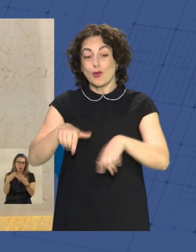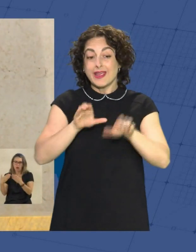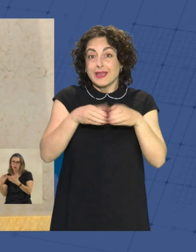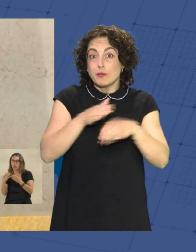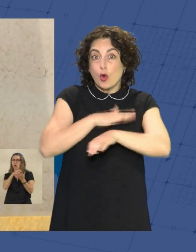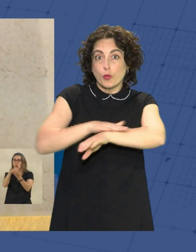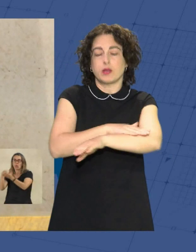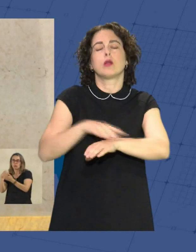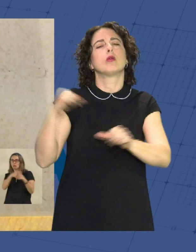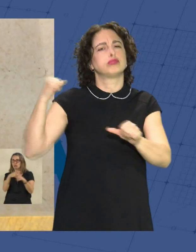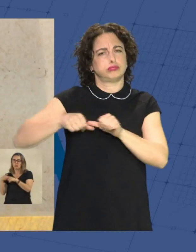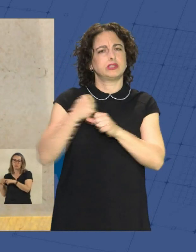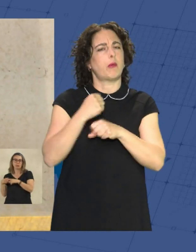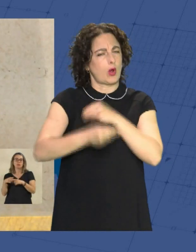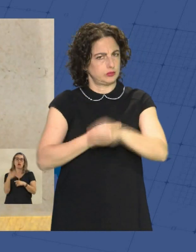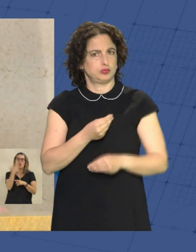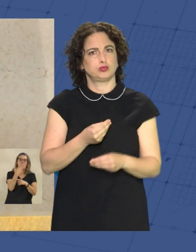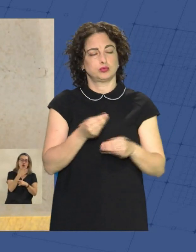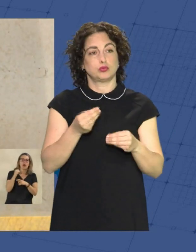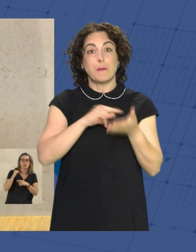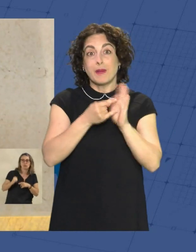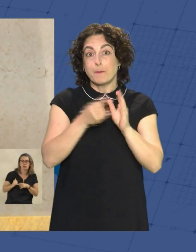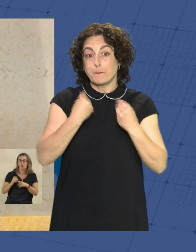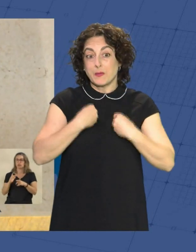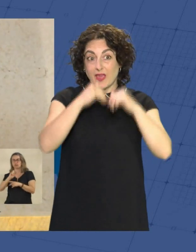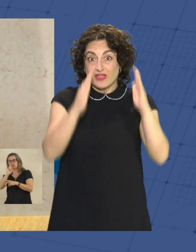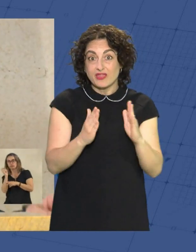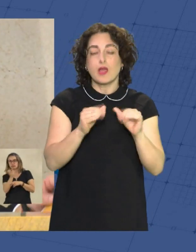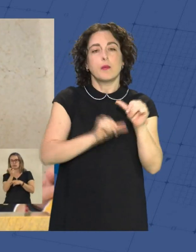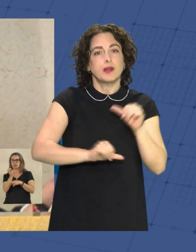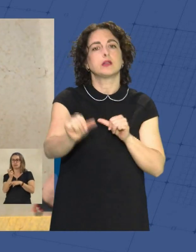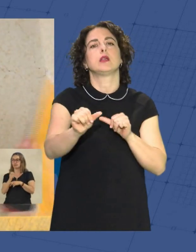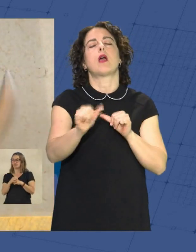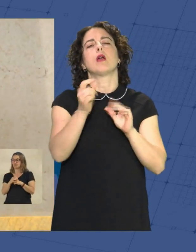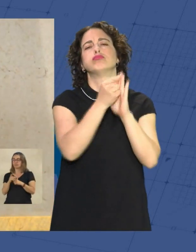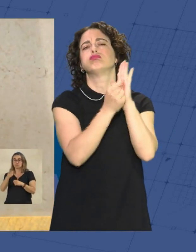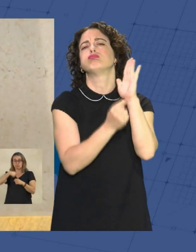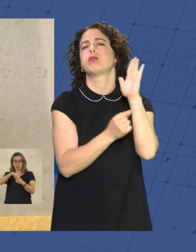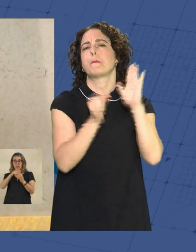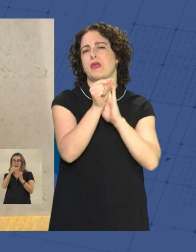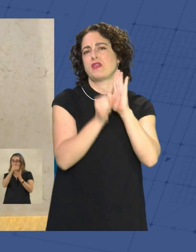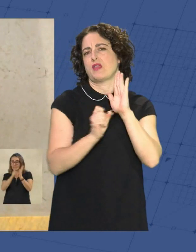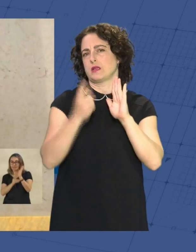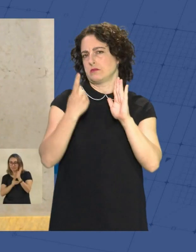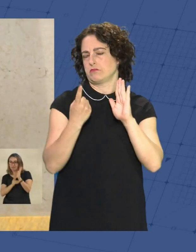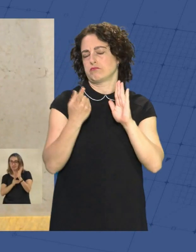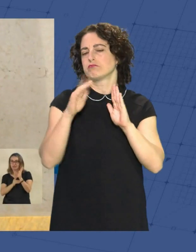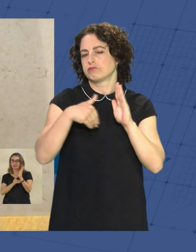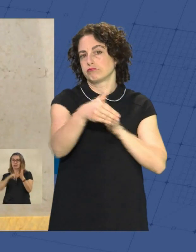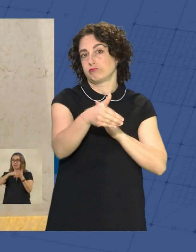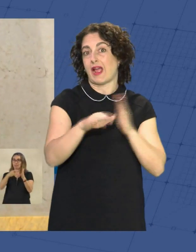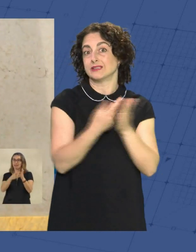sí ha hecho su trabajo. Y a partir de ese plan de la vivienda sí tiene un decálogo de las medidas que vamos a implementar hasta